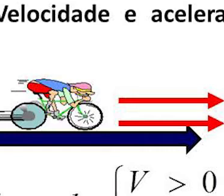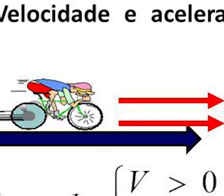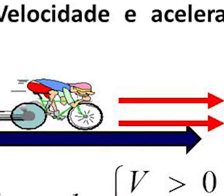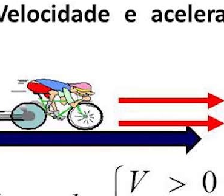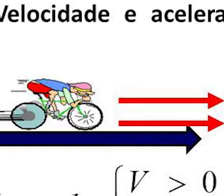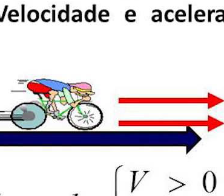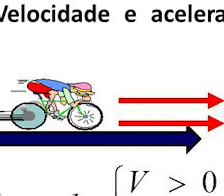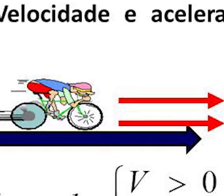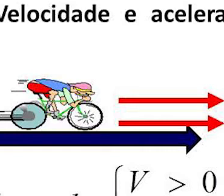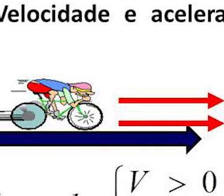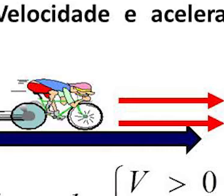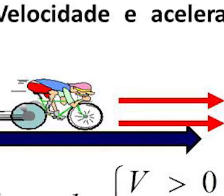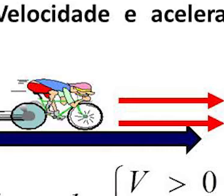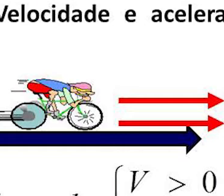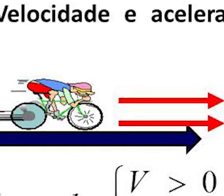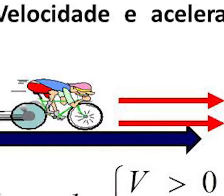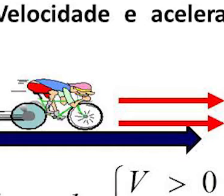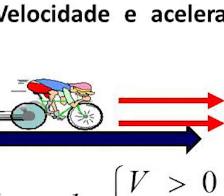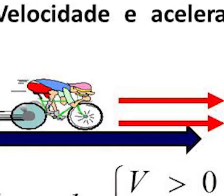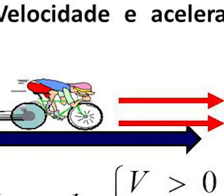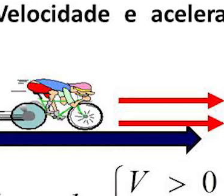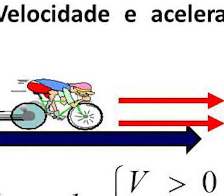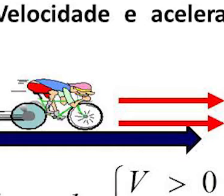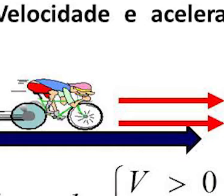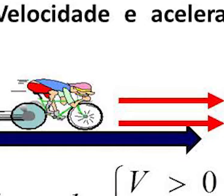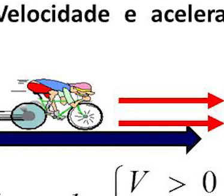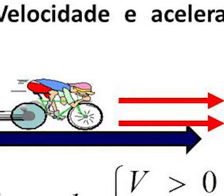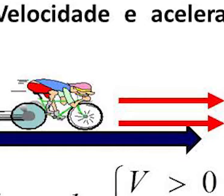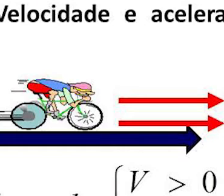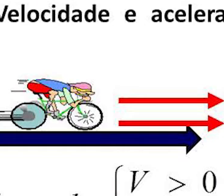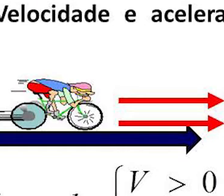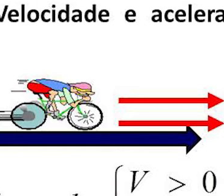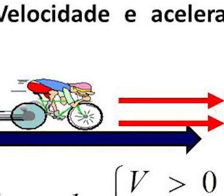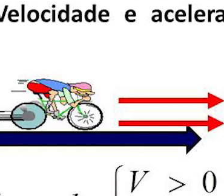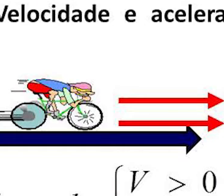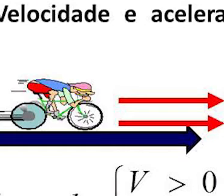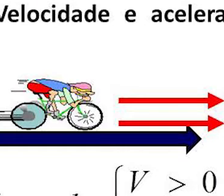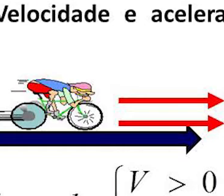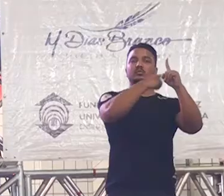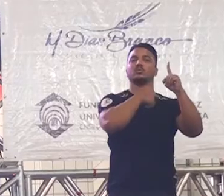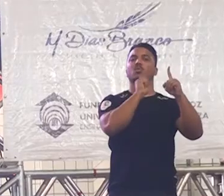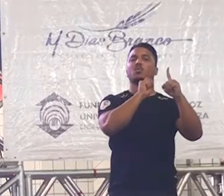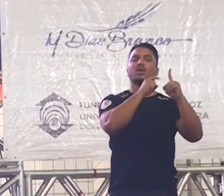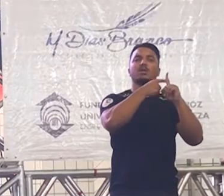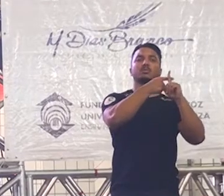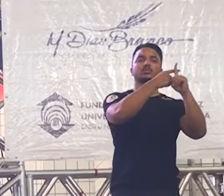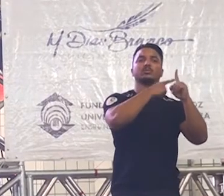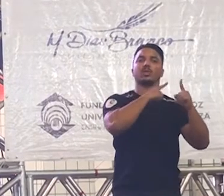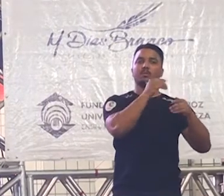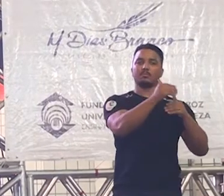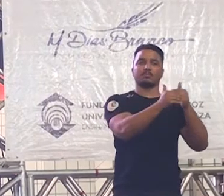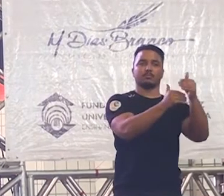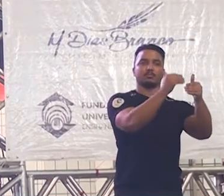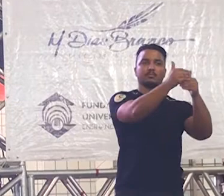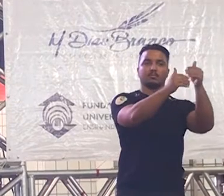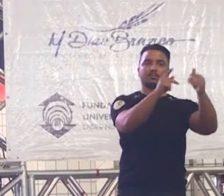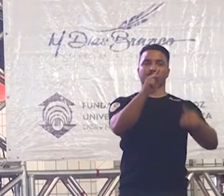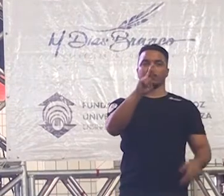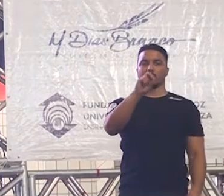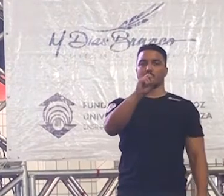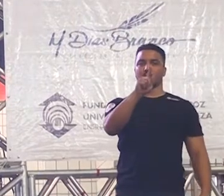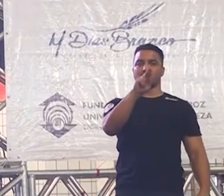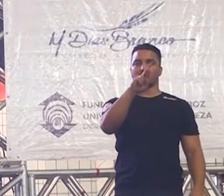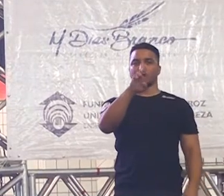da trajetória, a gente vai classificar esse movimento com velocidade positiva e vai dizer que esse movimento é progressivo. Então, quando é